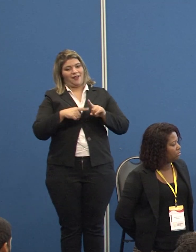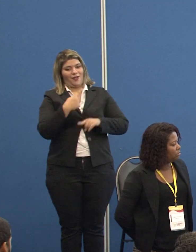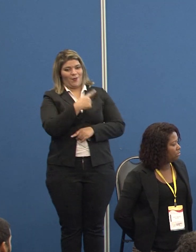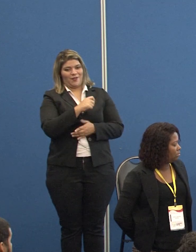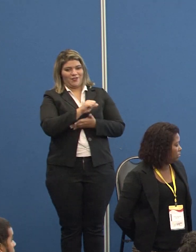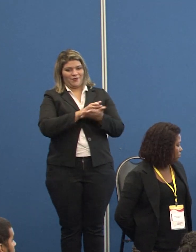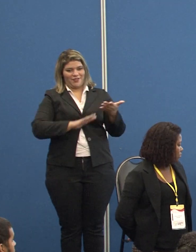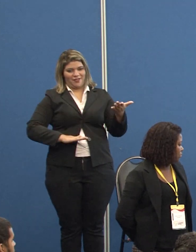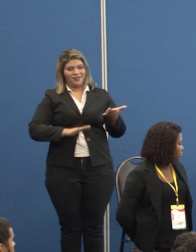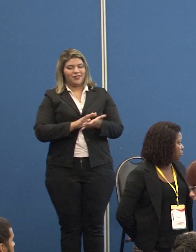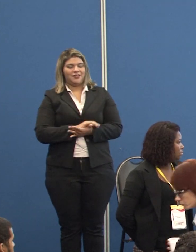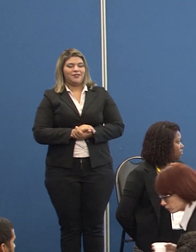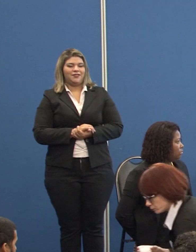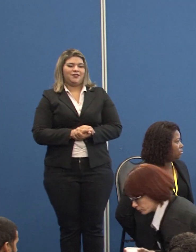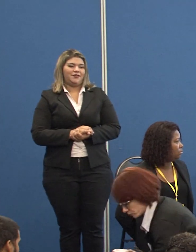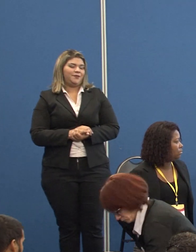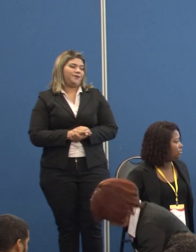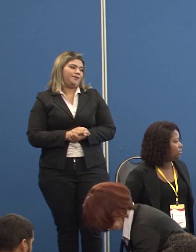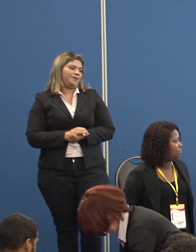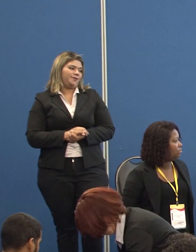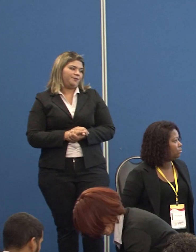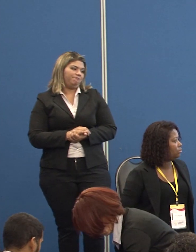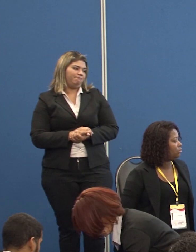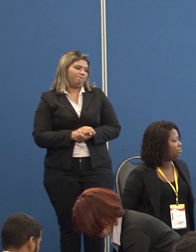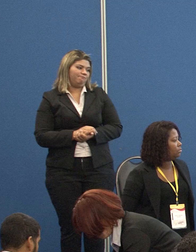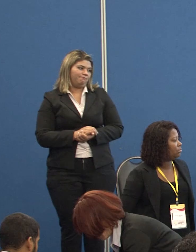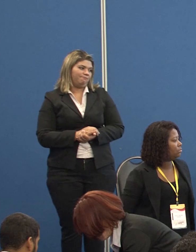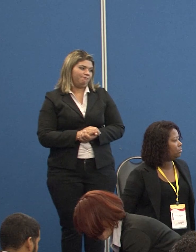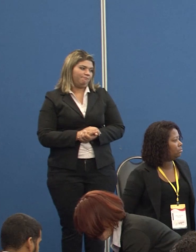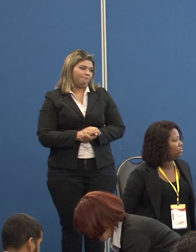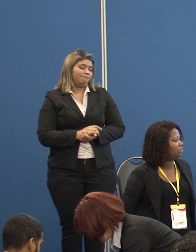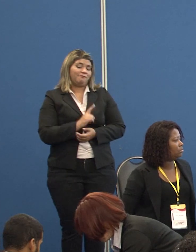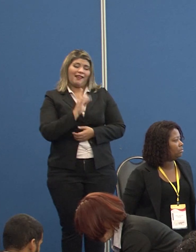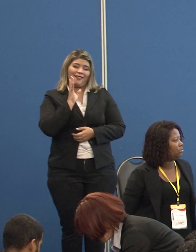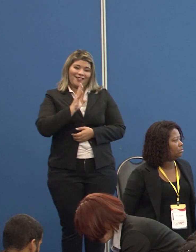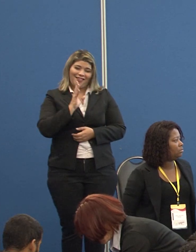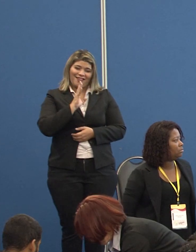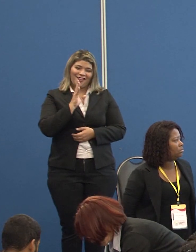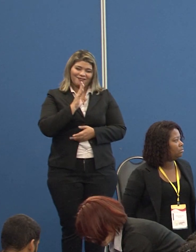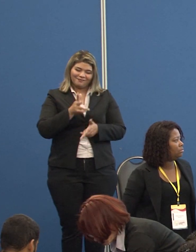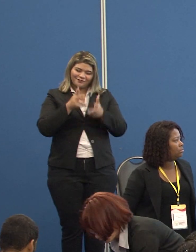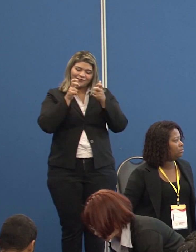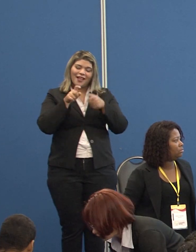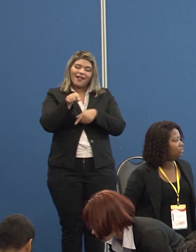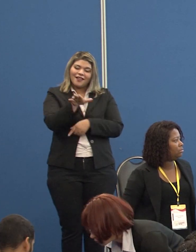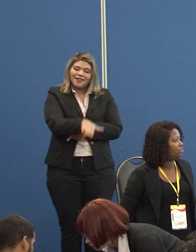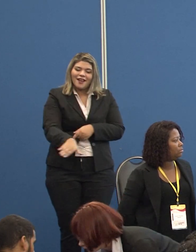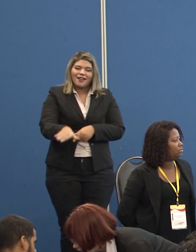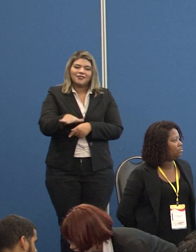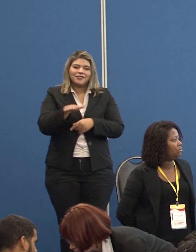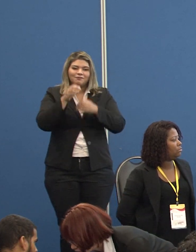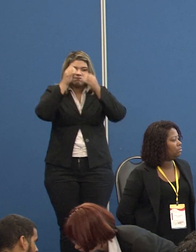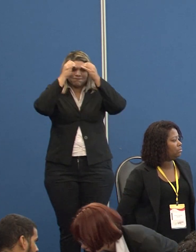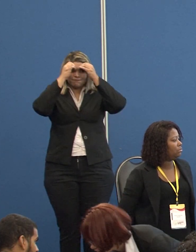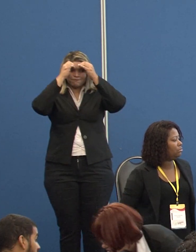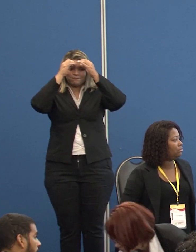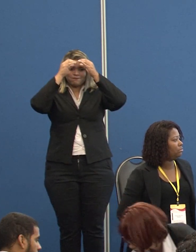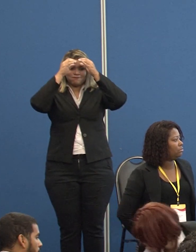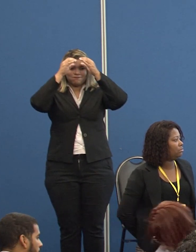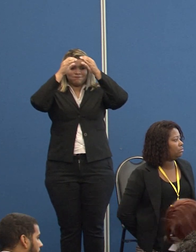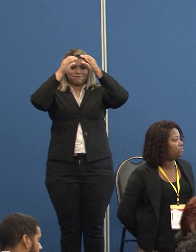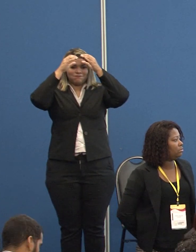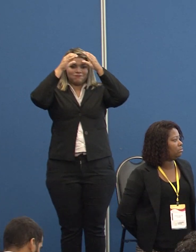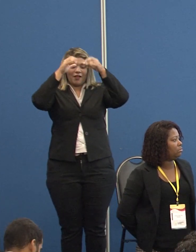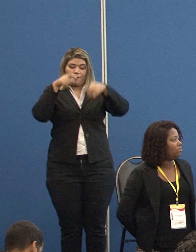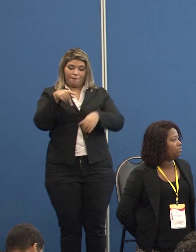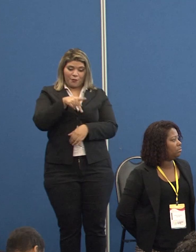aqui. E o que é legal, você vai observando que a criança ela realmente vai construindo o conhecimento, e você,